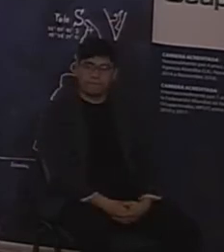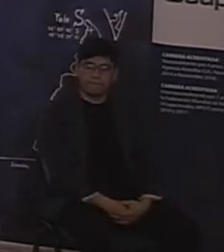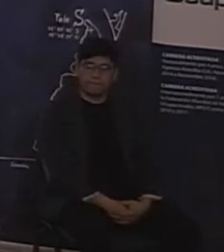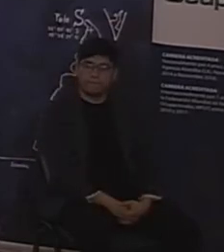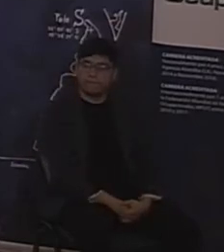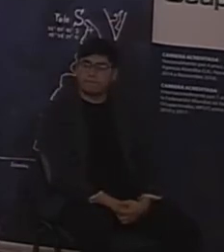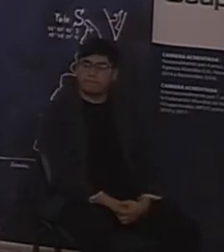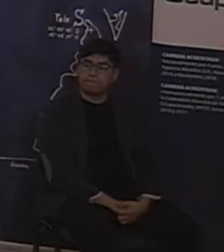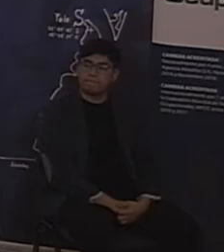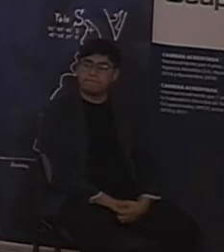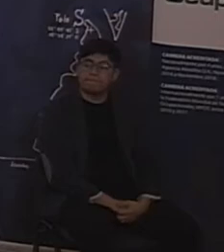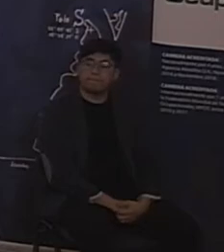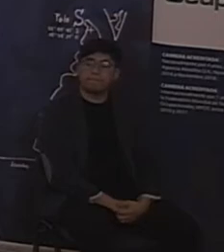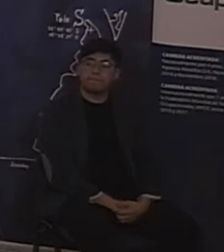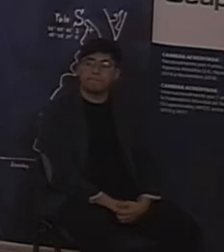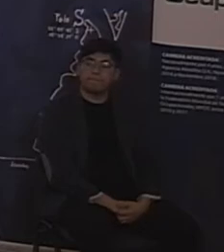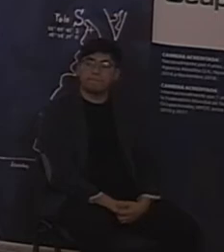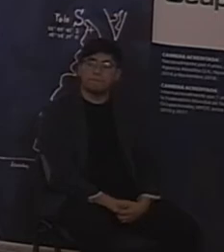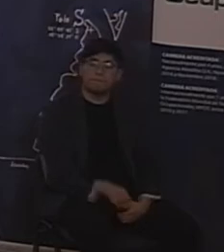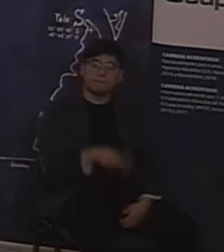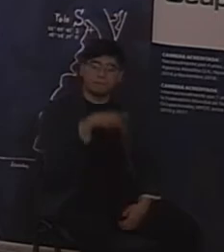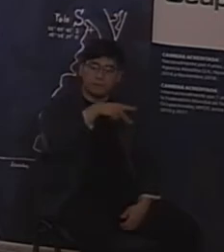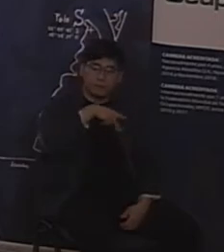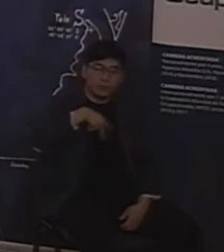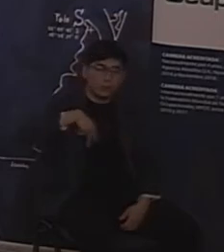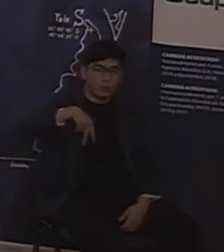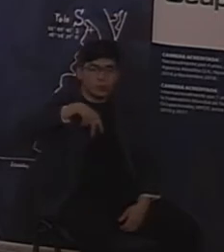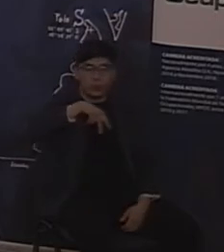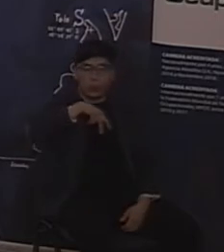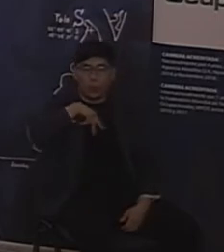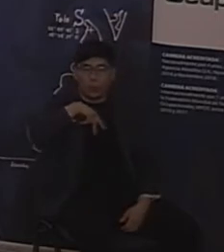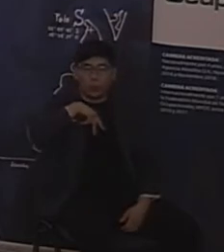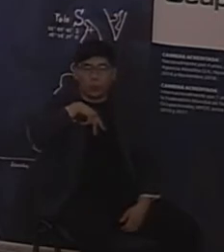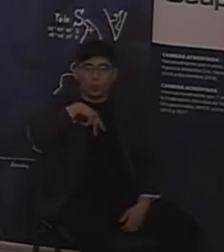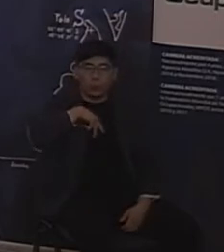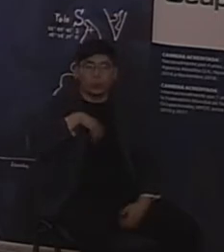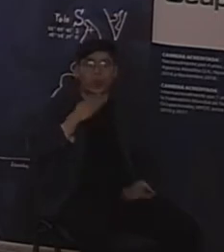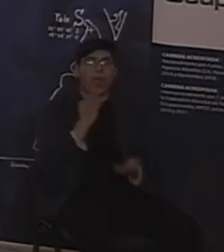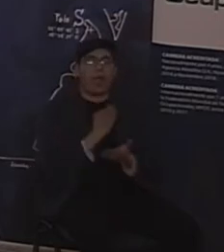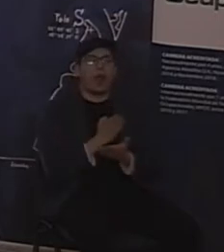nuestra condición humana a la vuestra